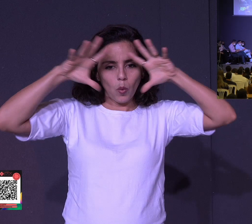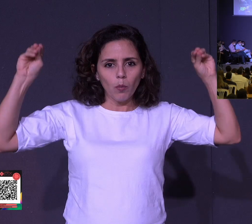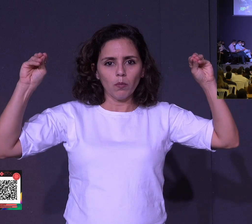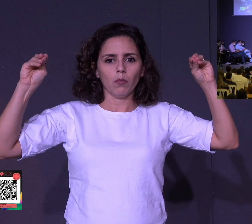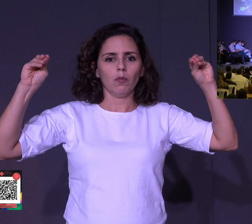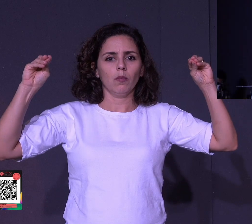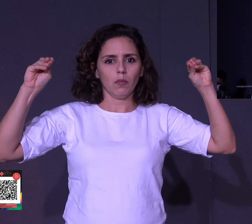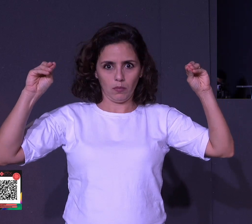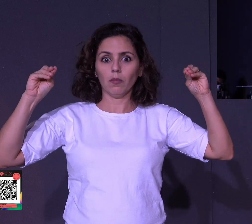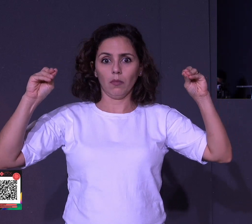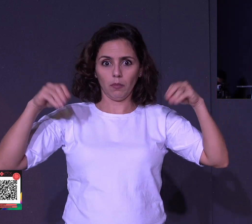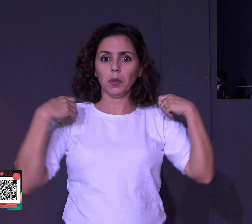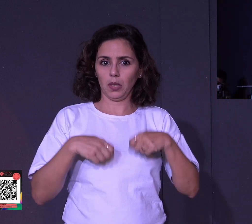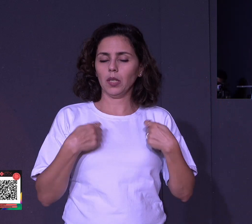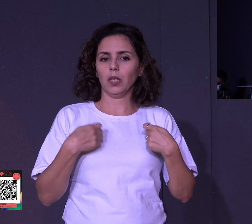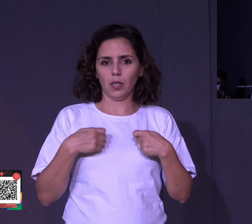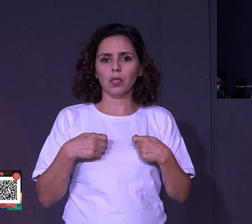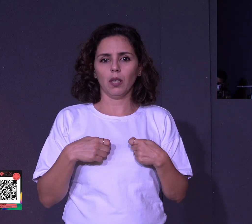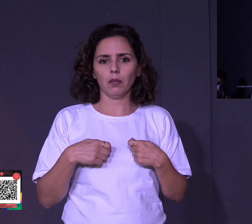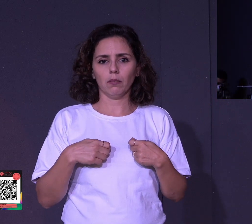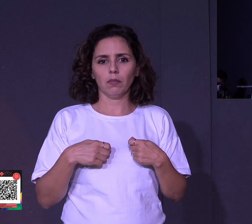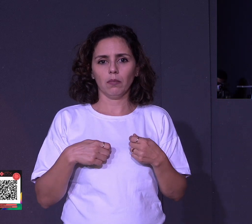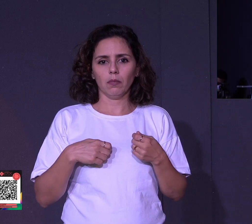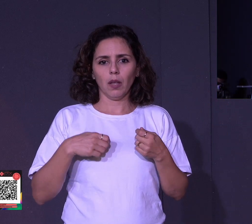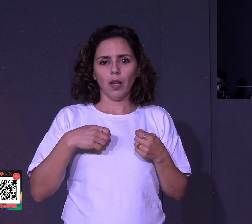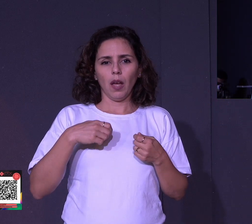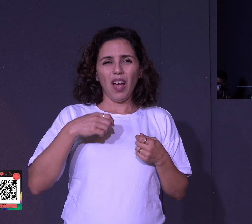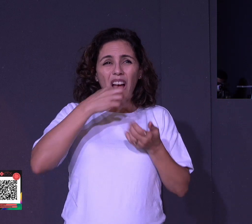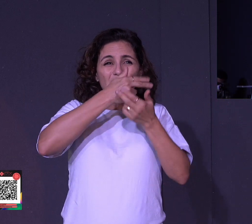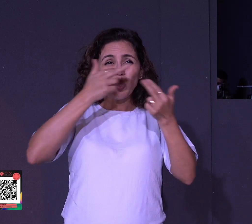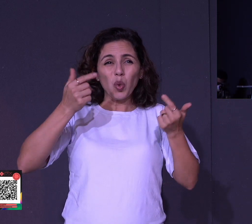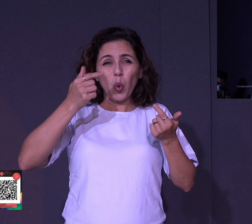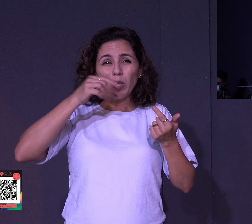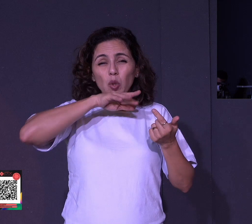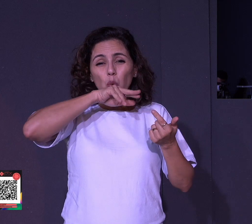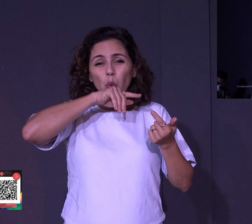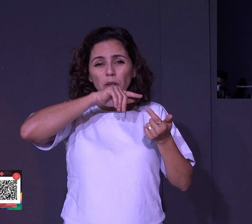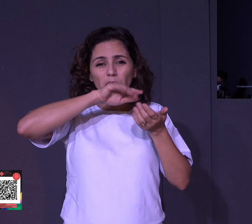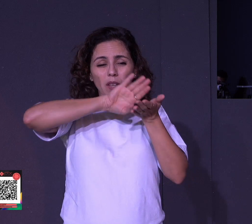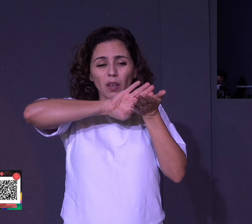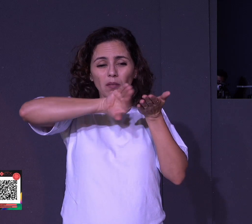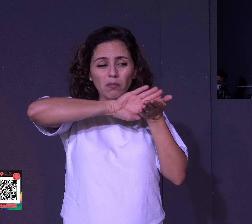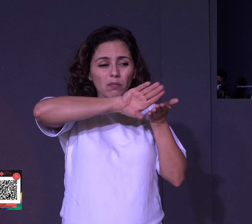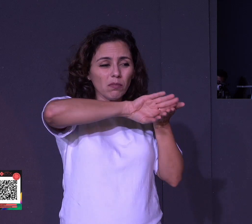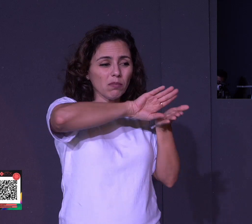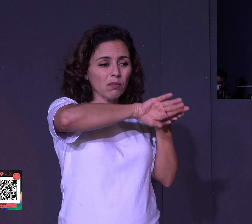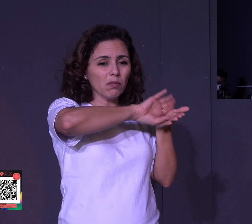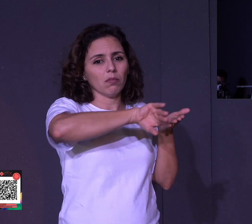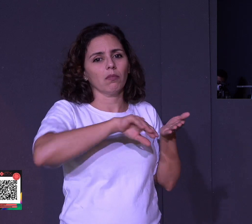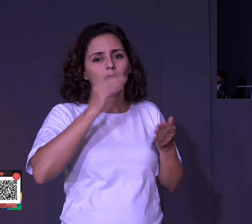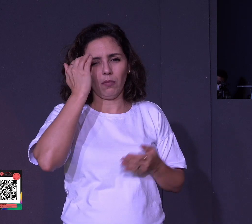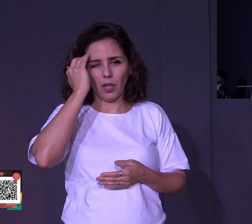A mente de Cristo. É assim que eu e você devemos viver. Posso ouvir um amém? Para a